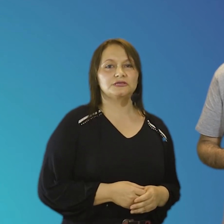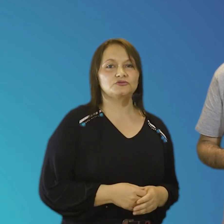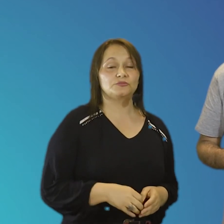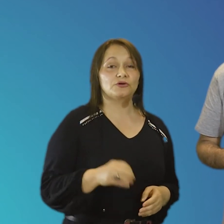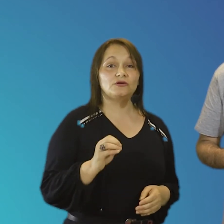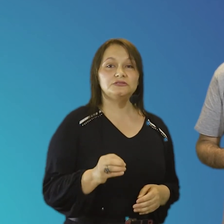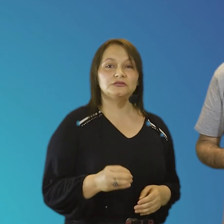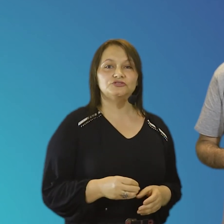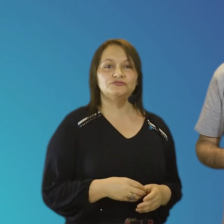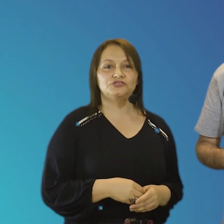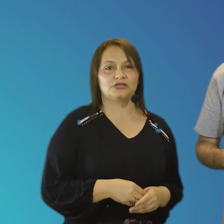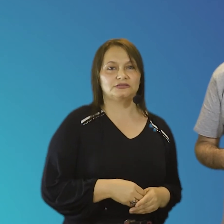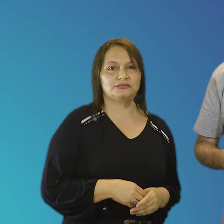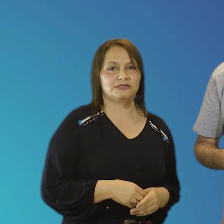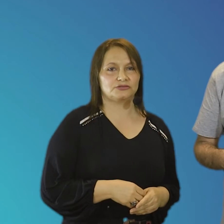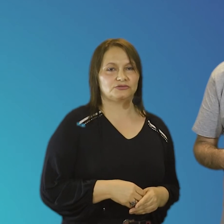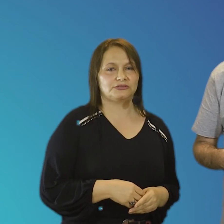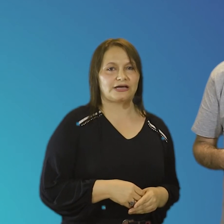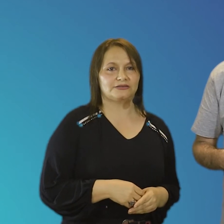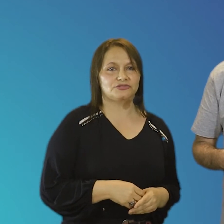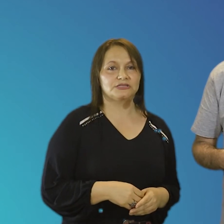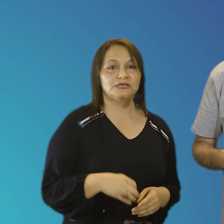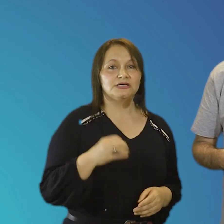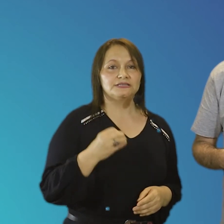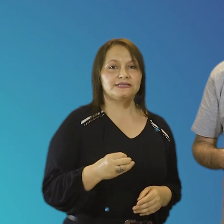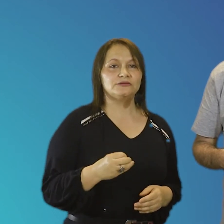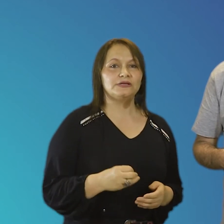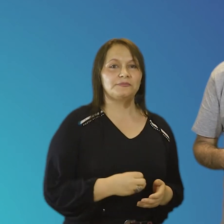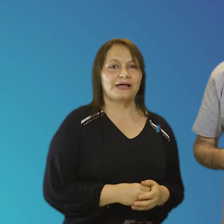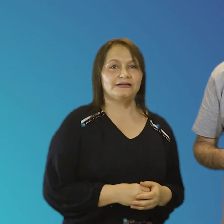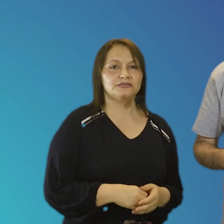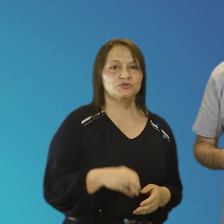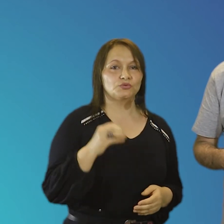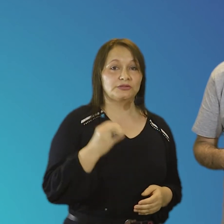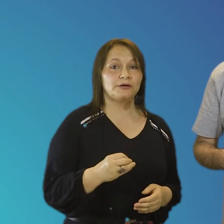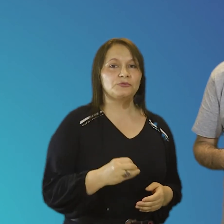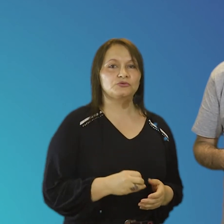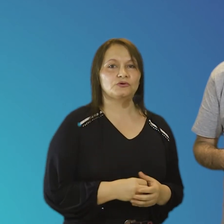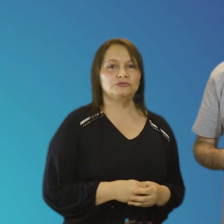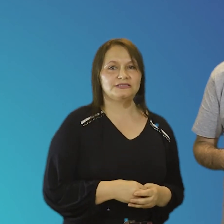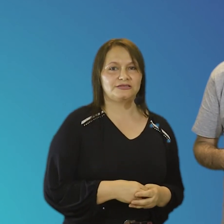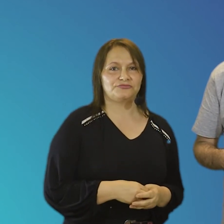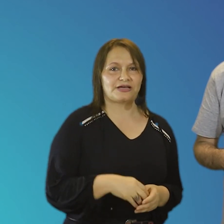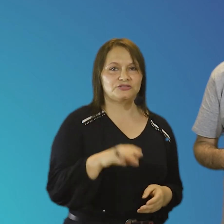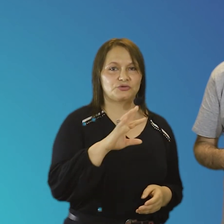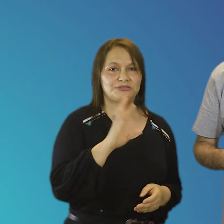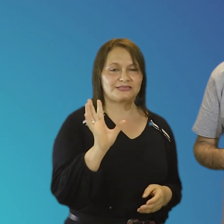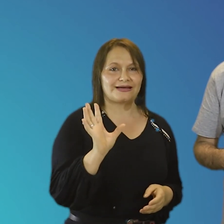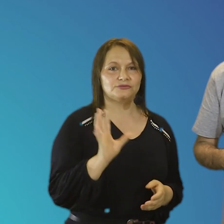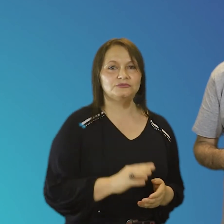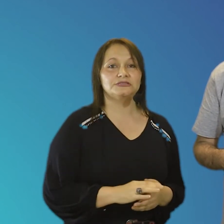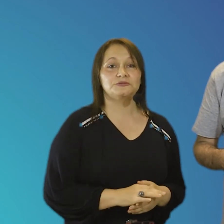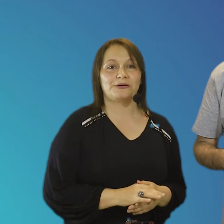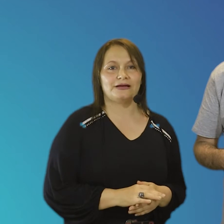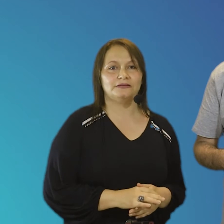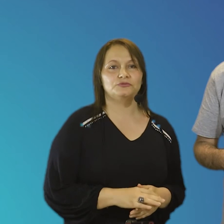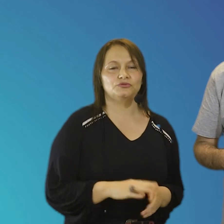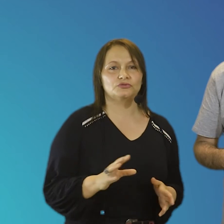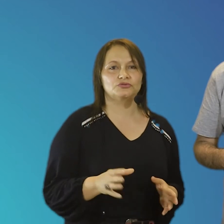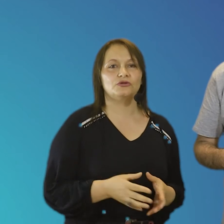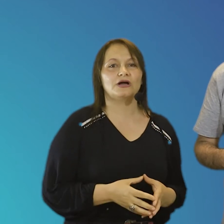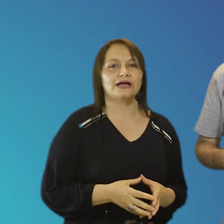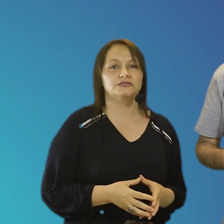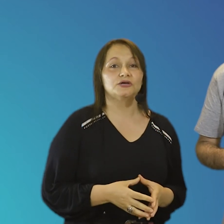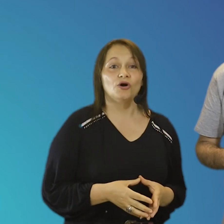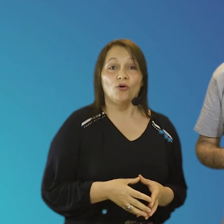pessoas estão sob constante vigilância das autoridades, sendo lembradas o tempo todo dessa frase que o Estado espalha